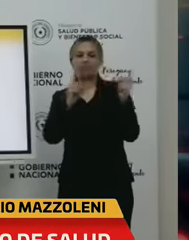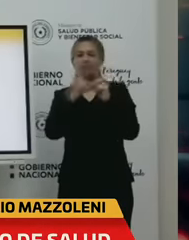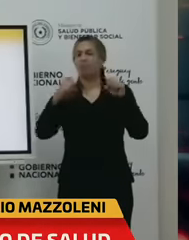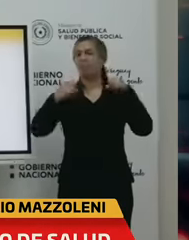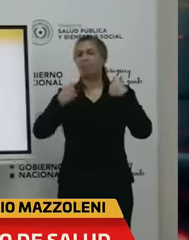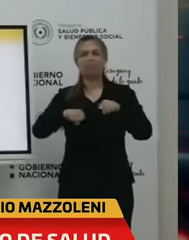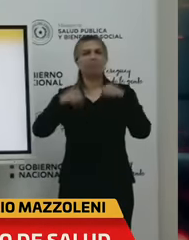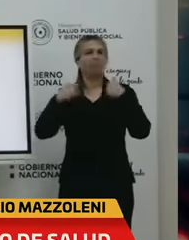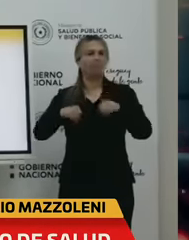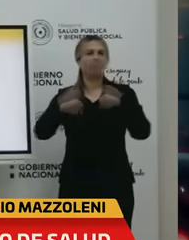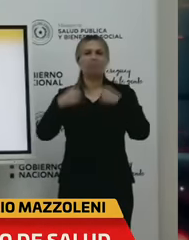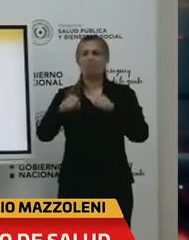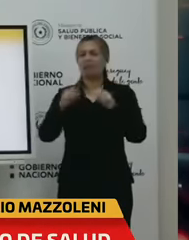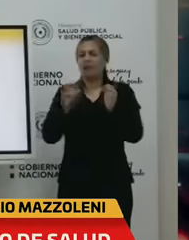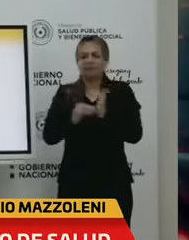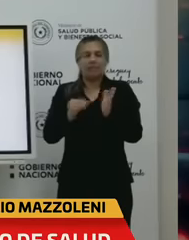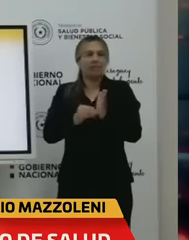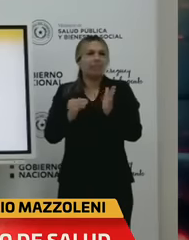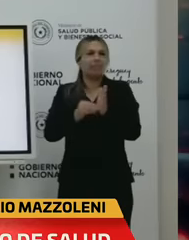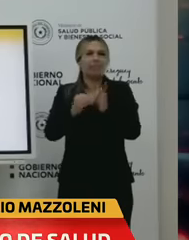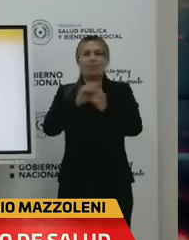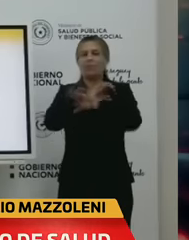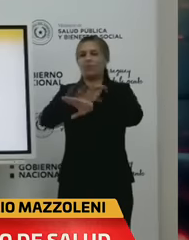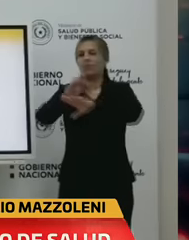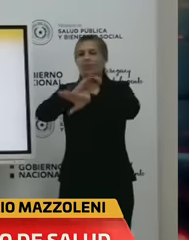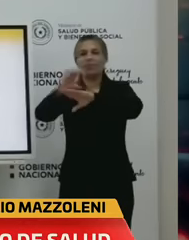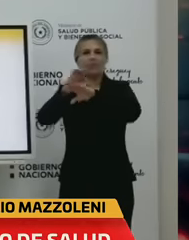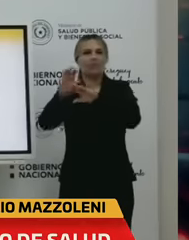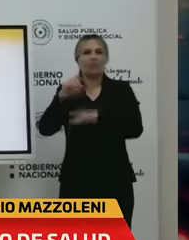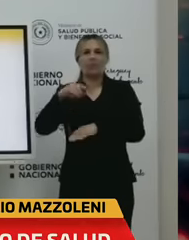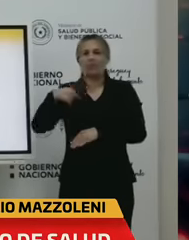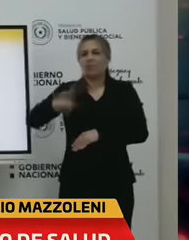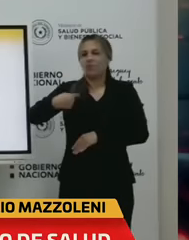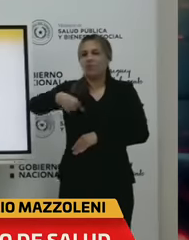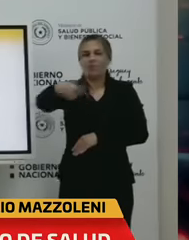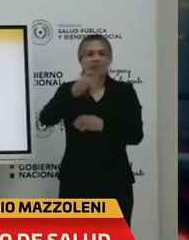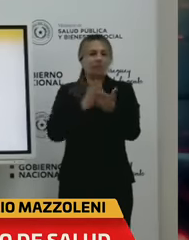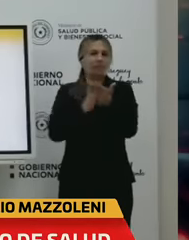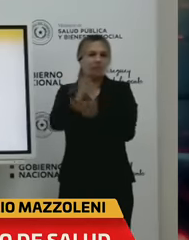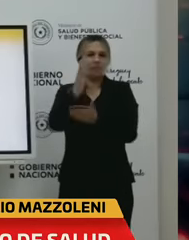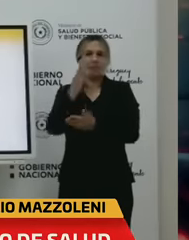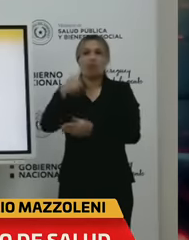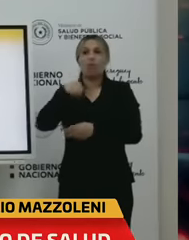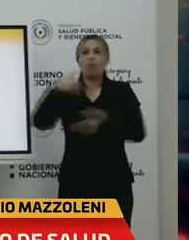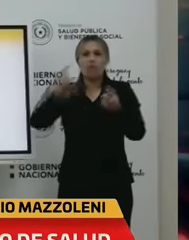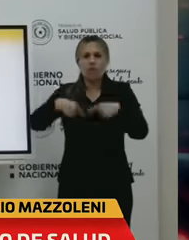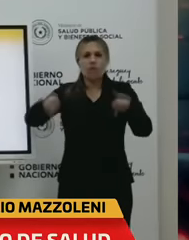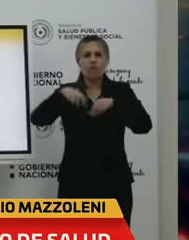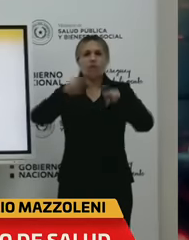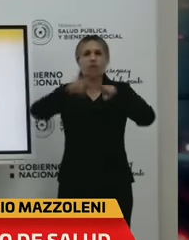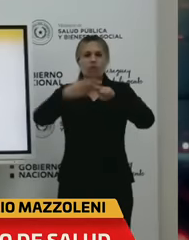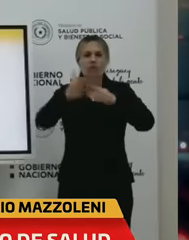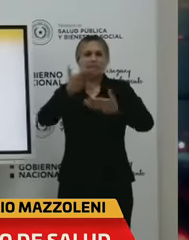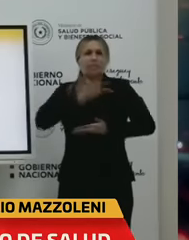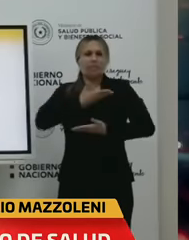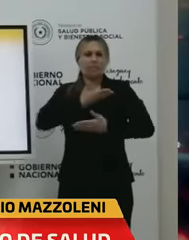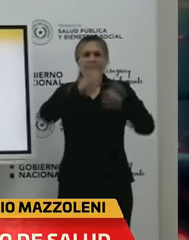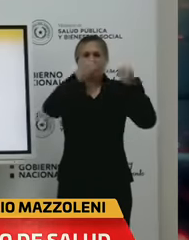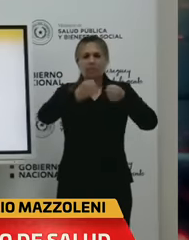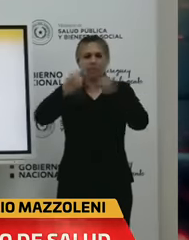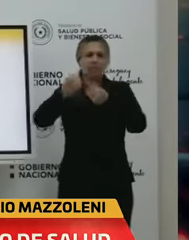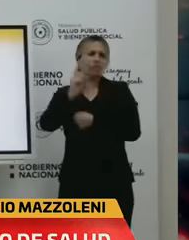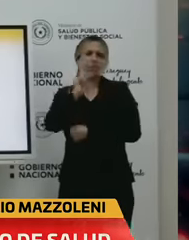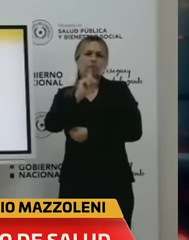¿verdad? Nuestra intención absolutamente, por supuesto que no es generar más restricciones. Vuelvo a insistir con el hecho de